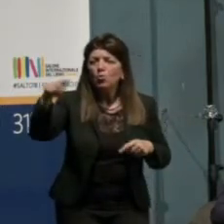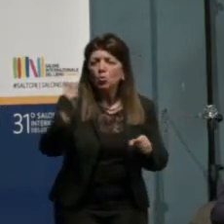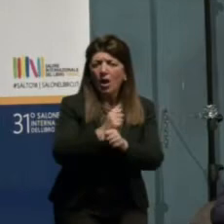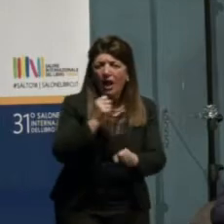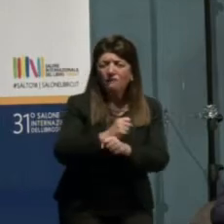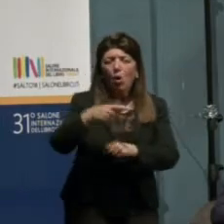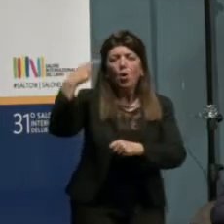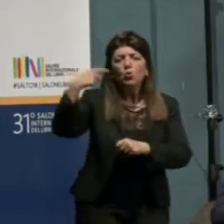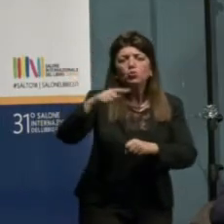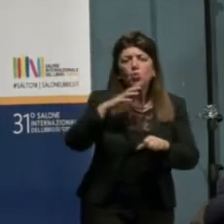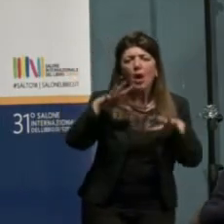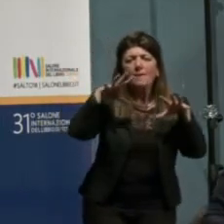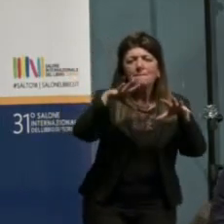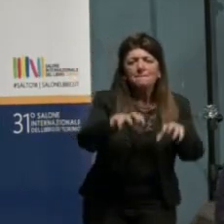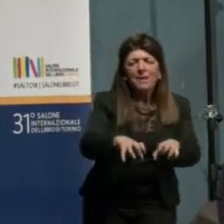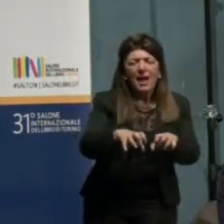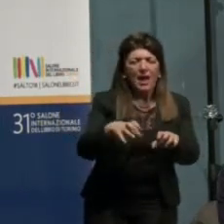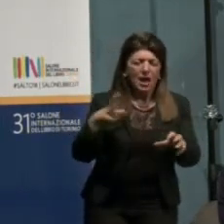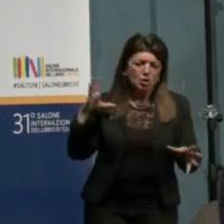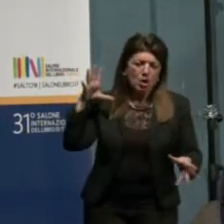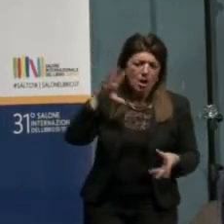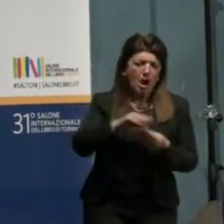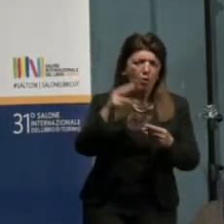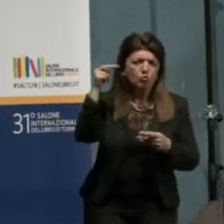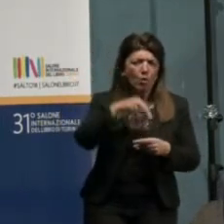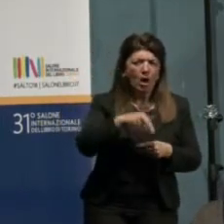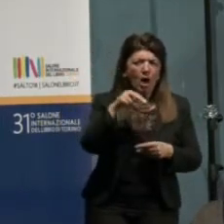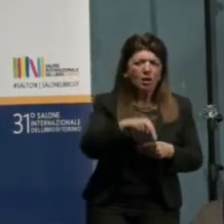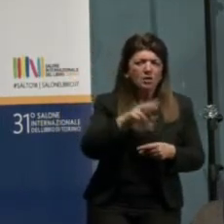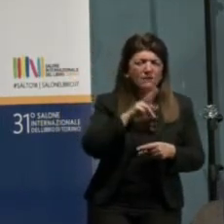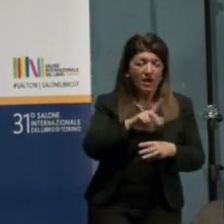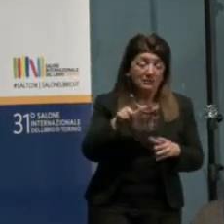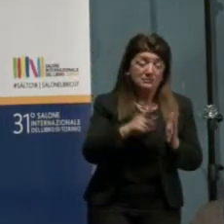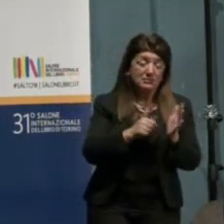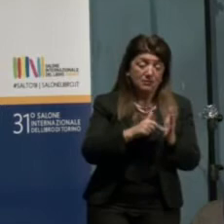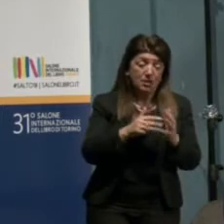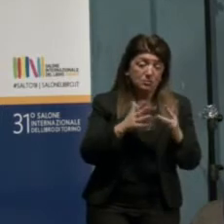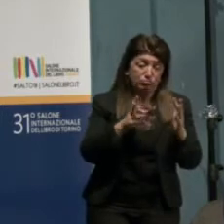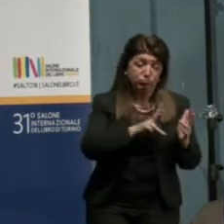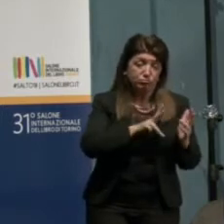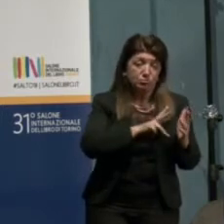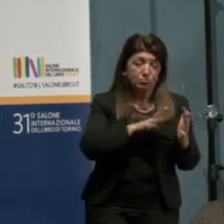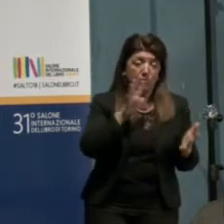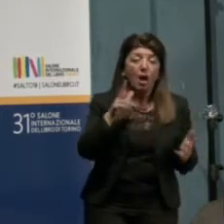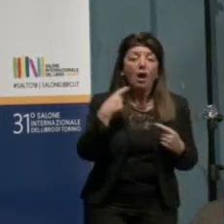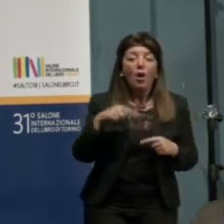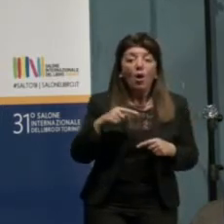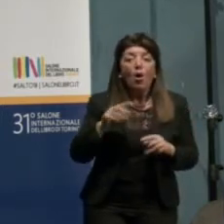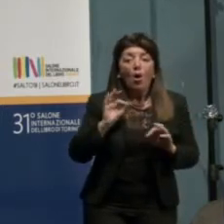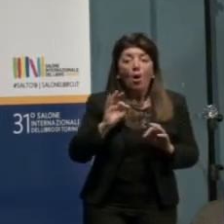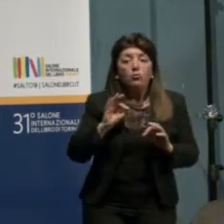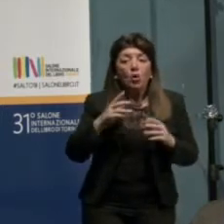per quello che abbiamo potuto conoscere in questi due anni anzi 27 mesi abbondanti e proprio far scorta mediatica